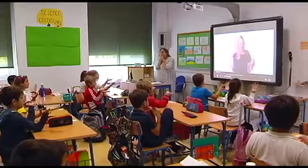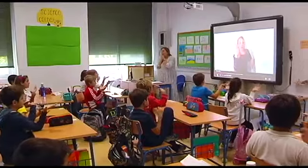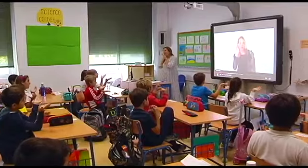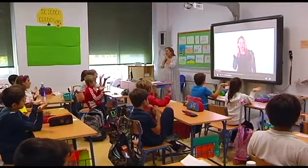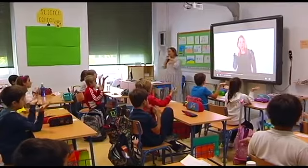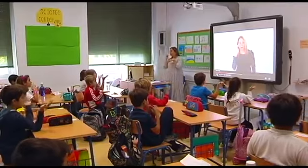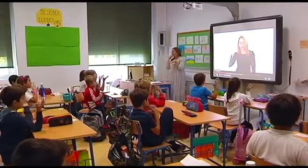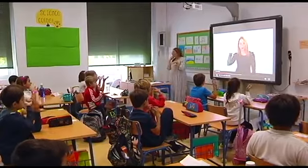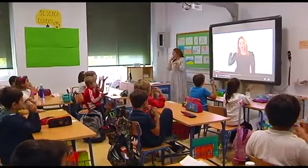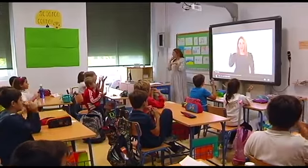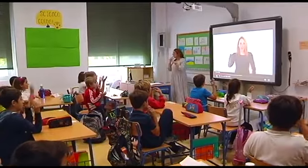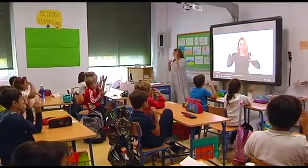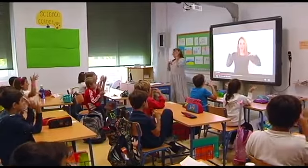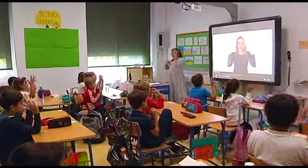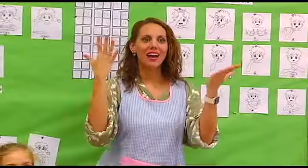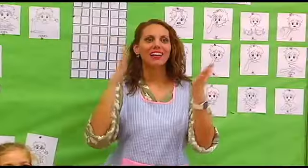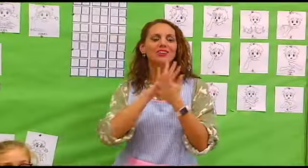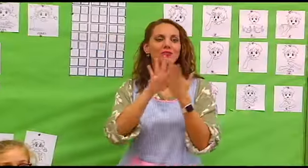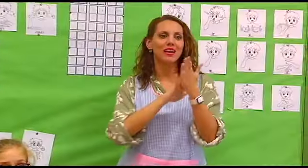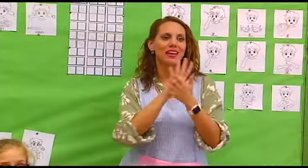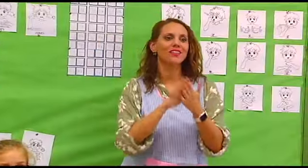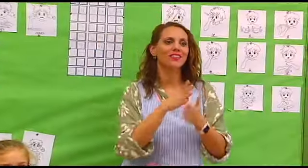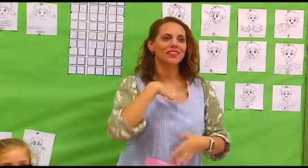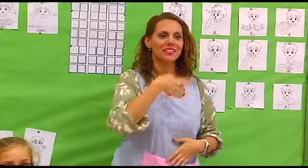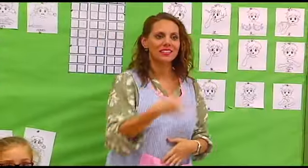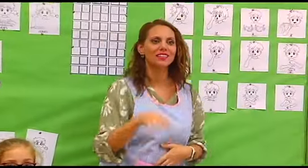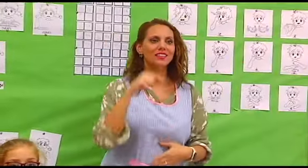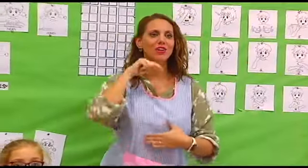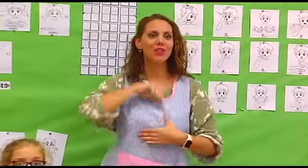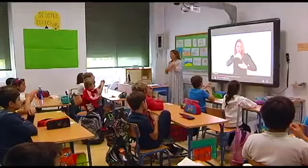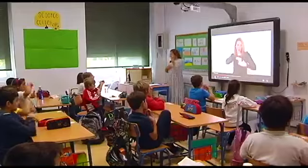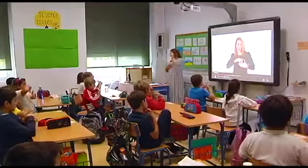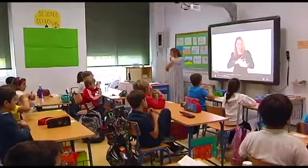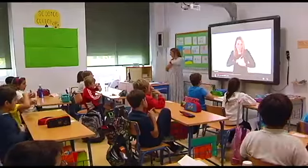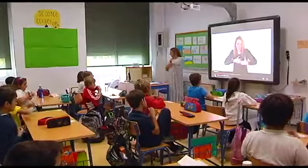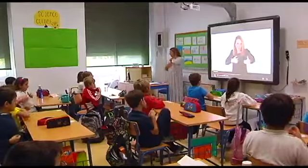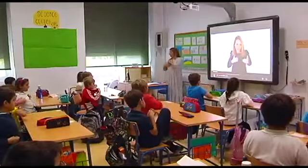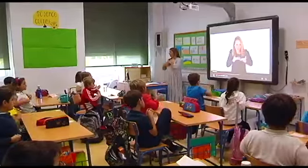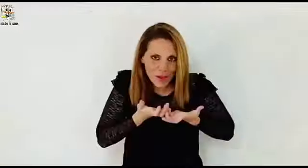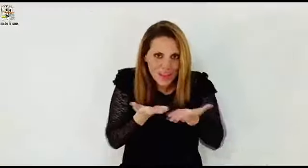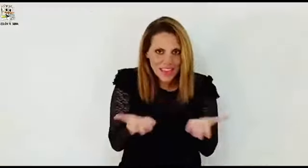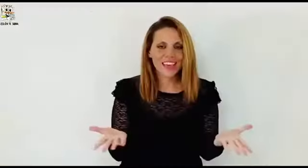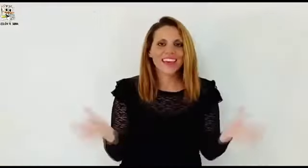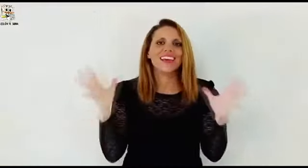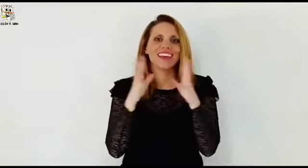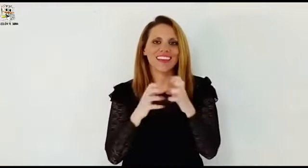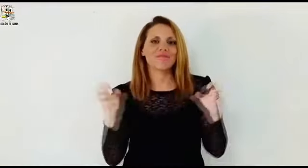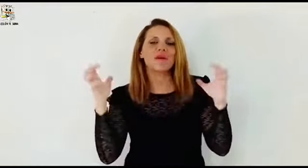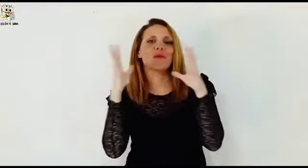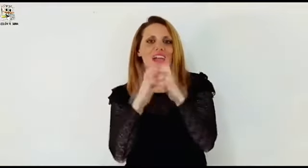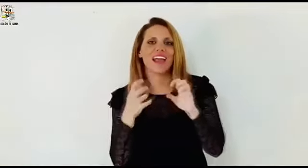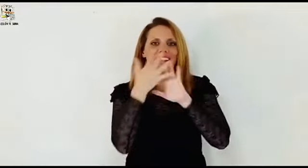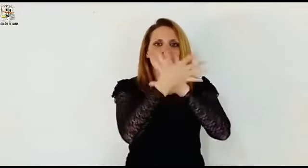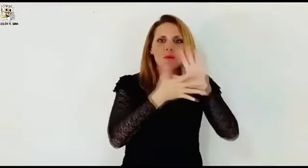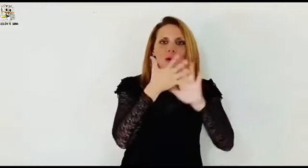compañeros, uno más. Con las manos puedo decir todo lo que hay dentro de mí y me muero